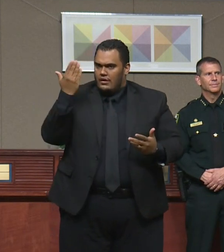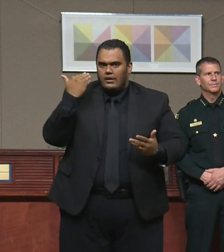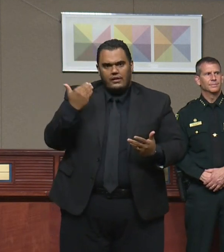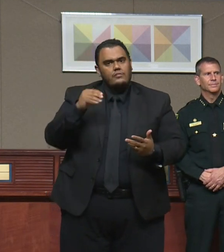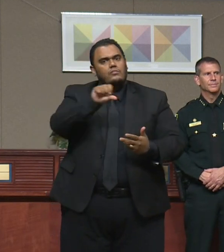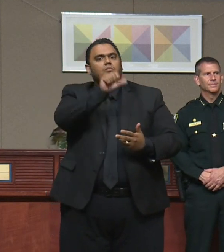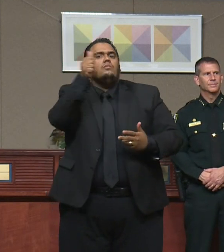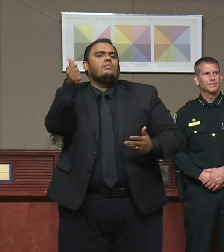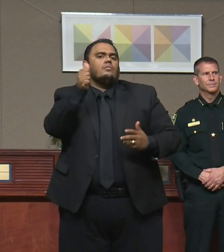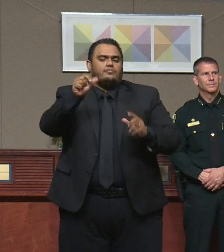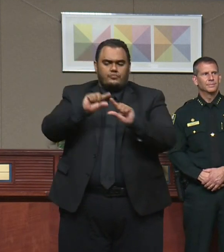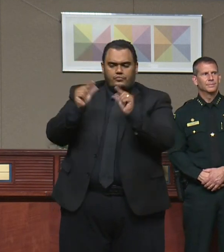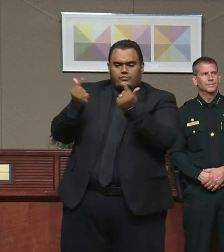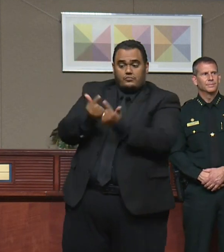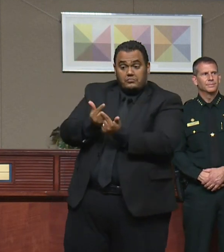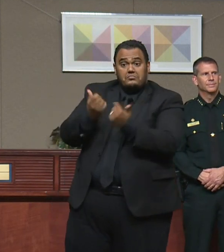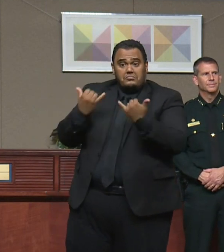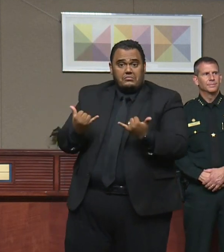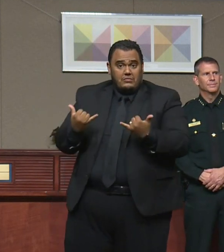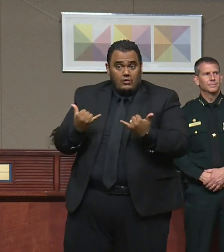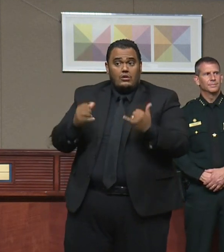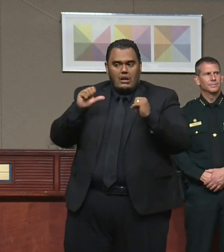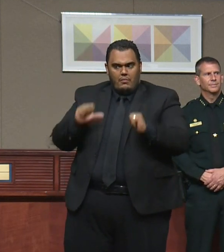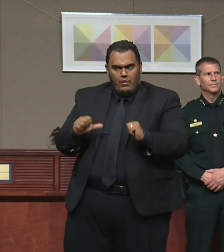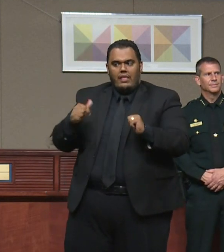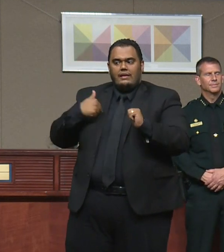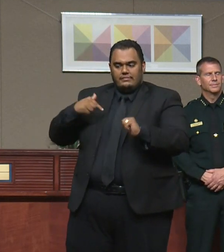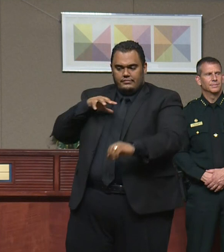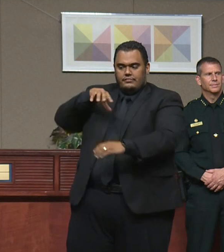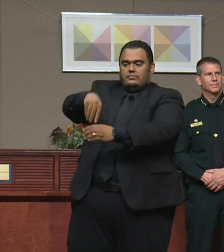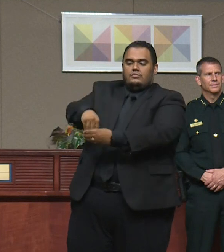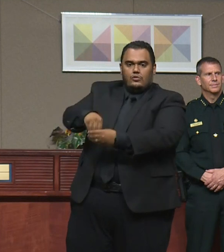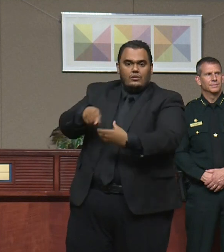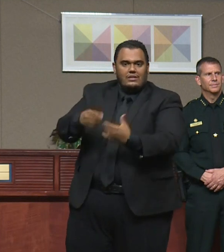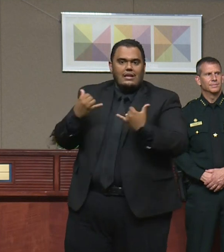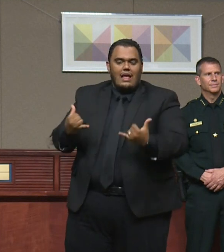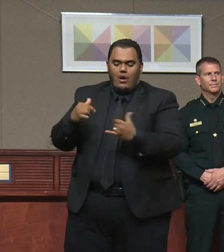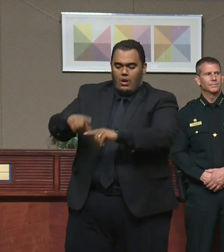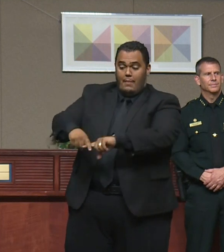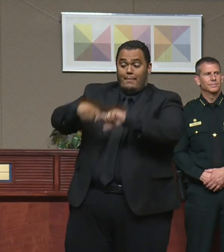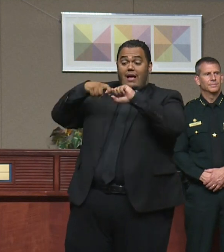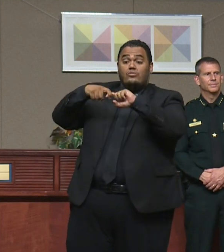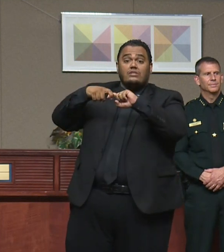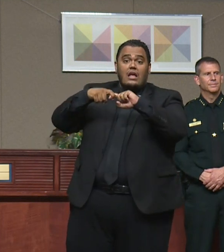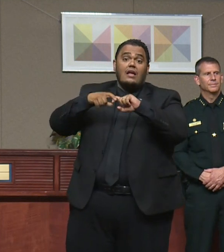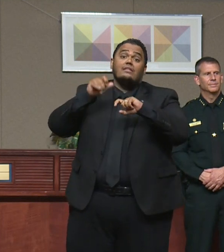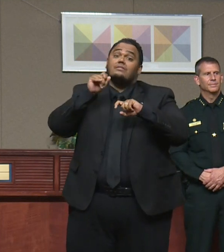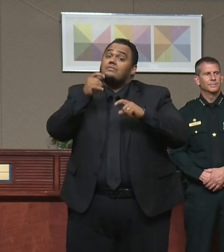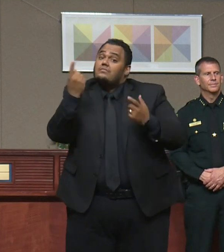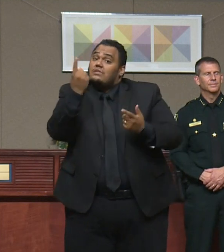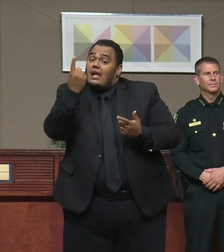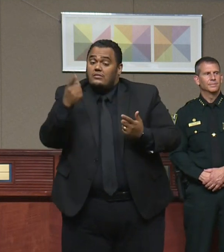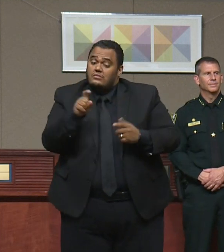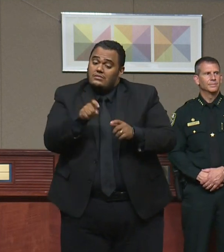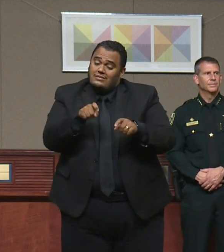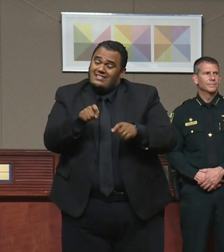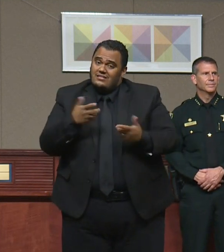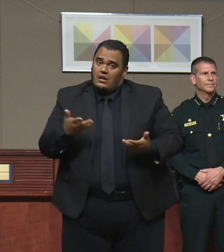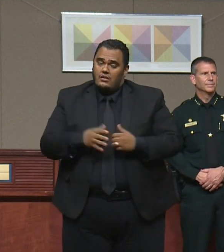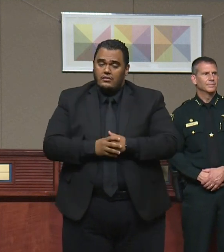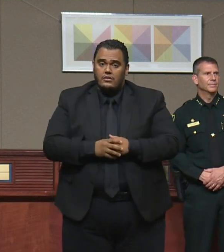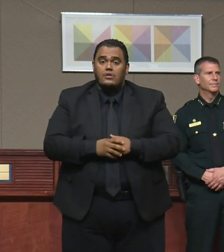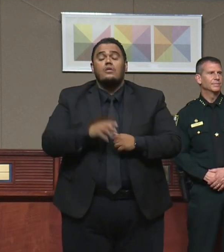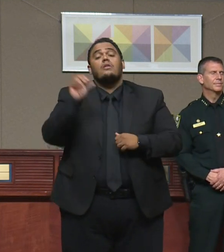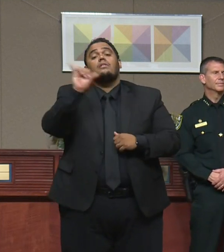contribuir a contener y que podamos poner una pausa si es necesario. También otra cosa que vamos a tratar de